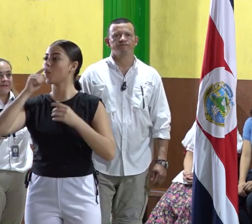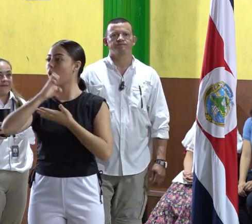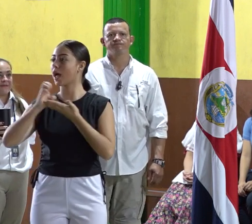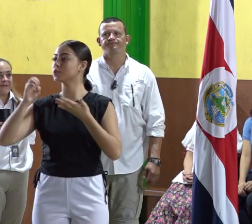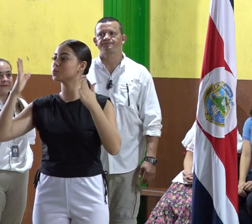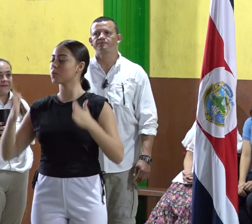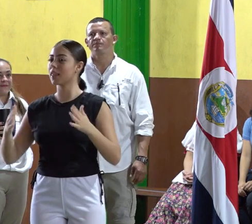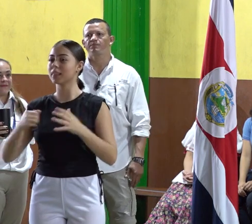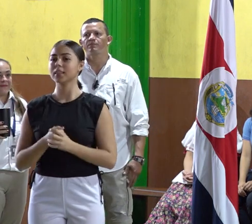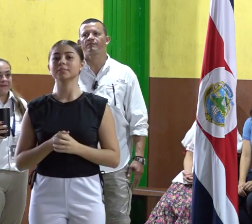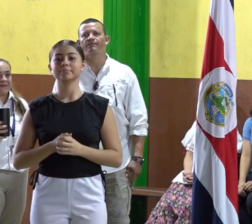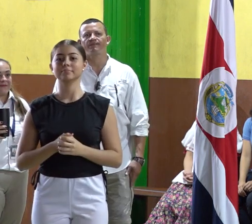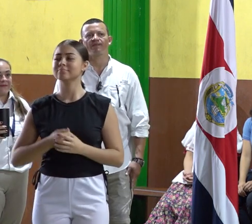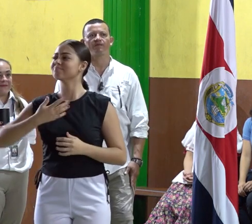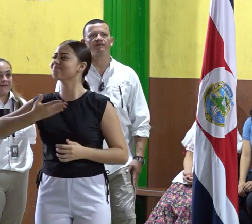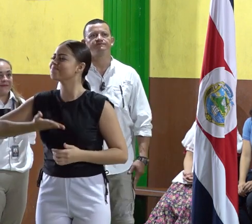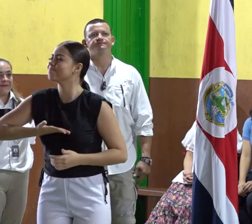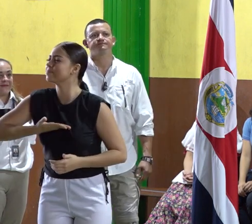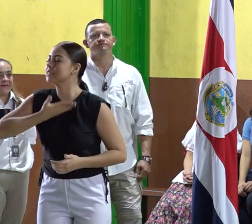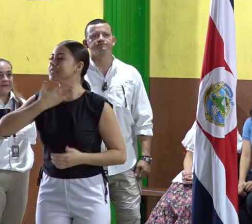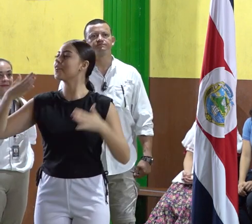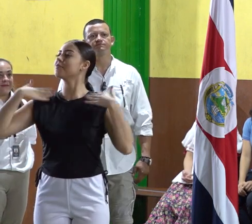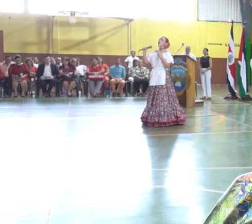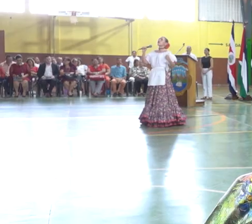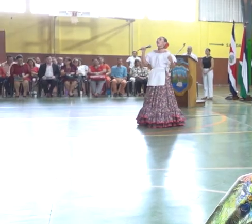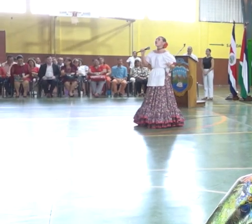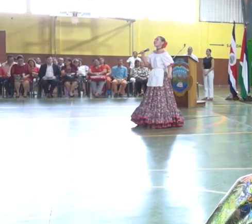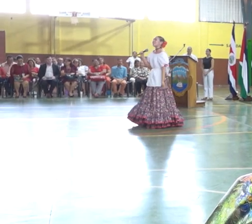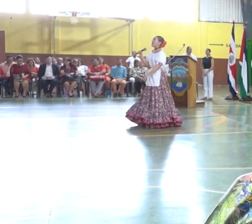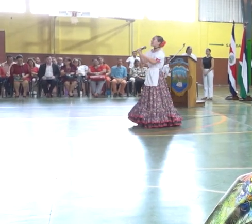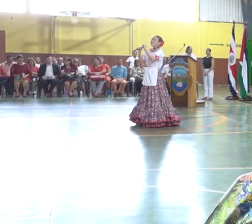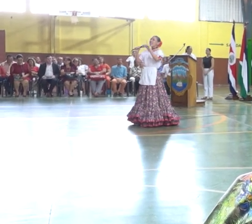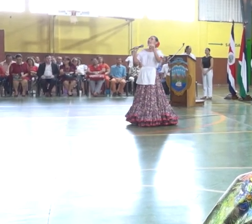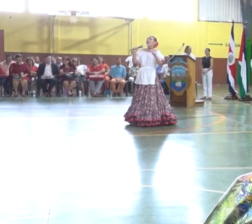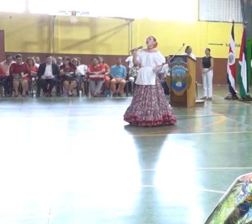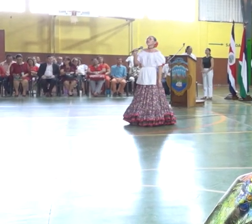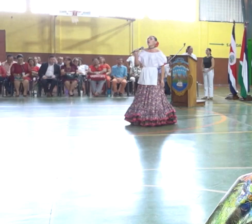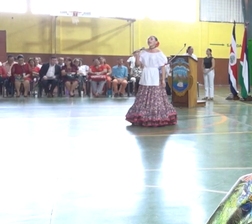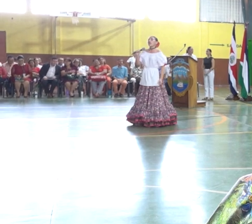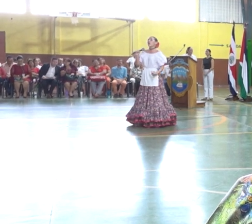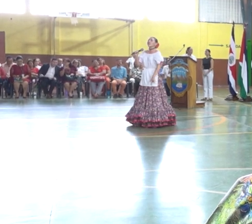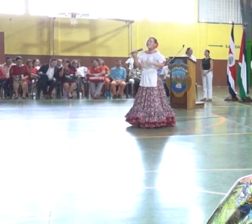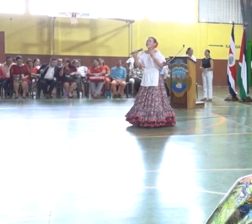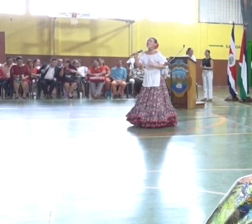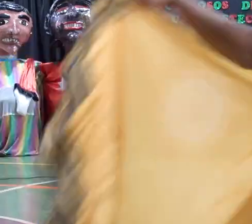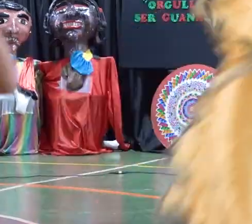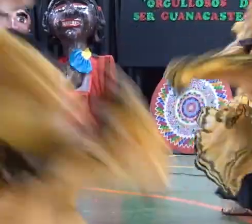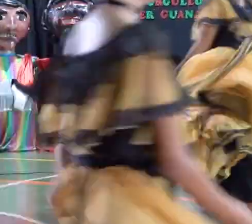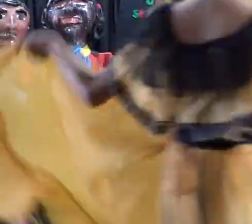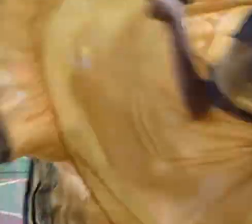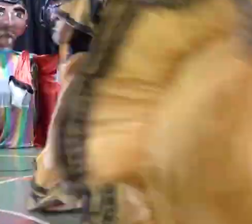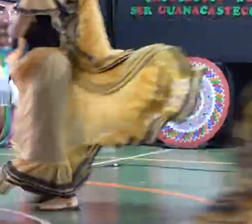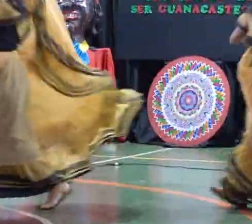estudiantil. Me llena de felicidad verlos. Me gusta la contentera, tierra que no se compara con otras